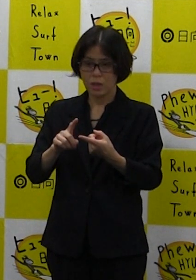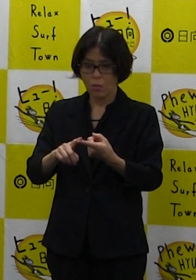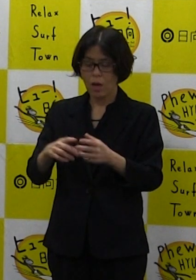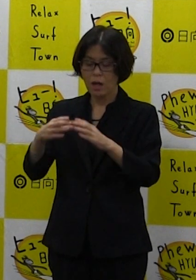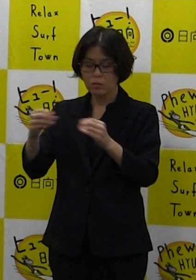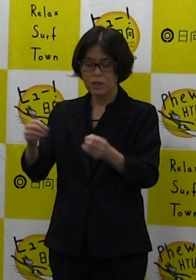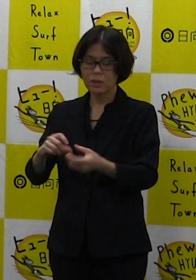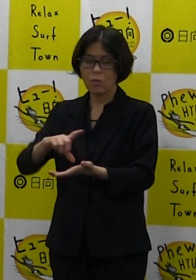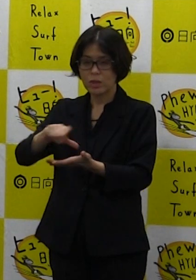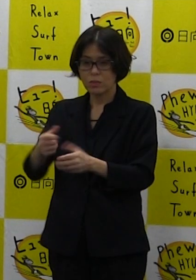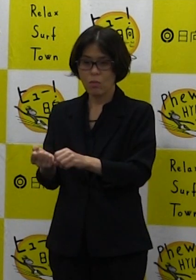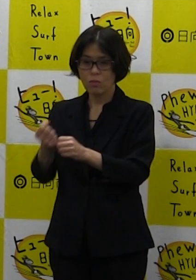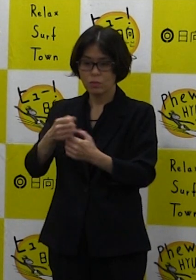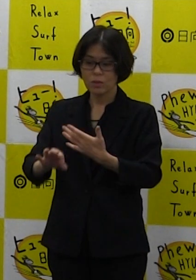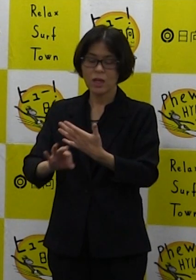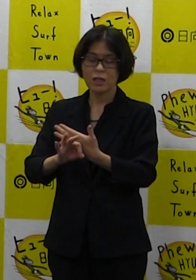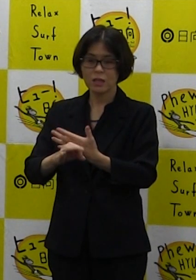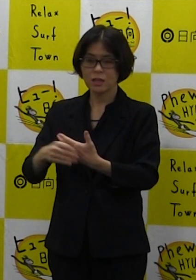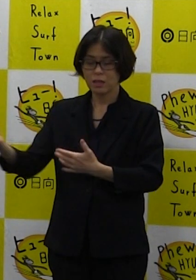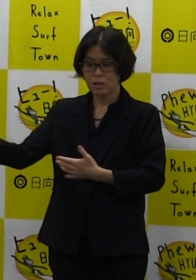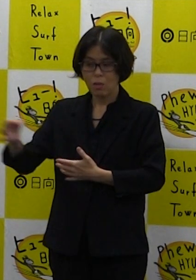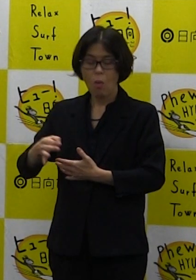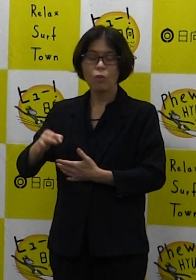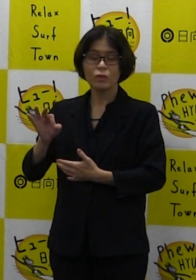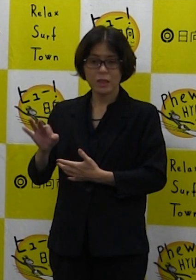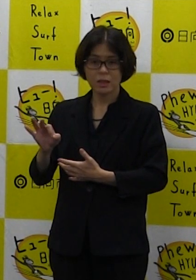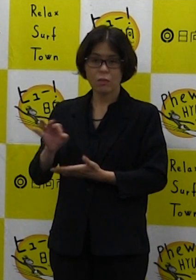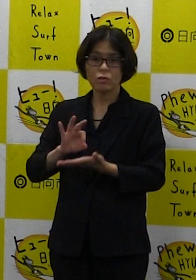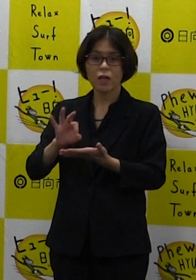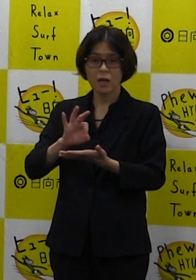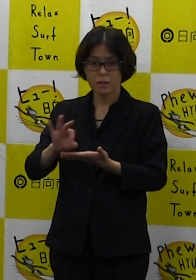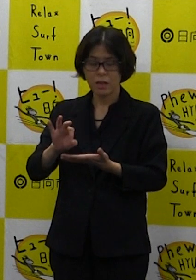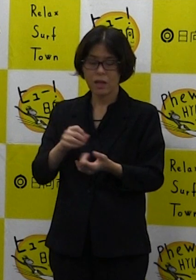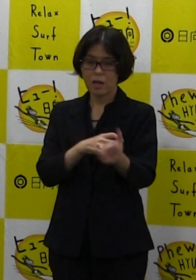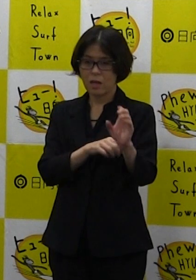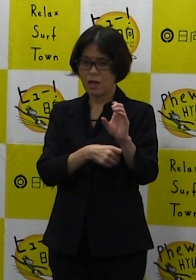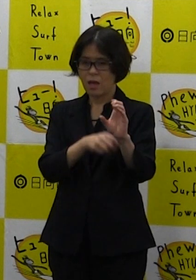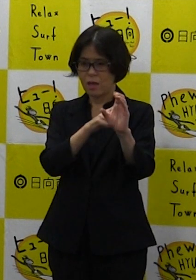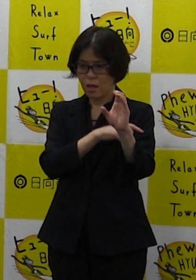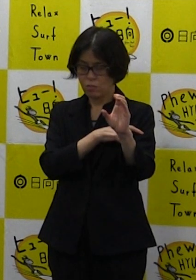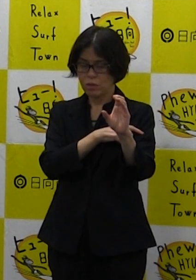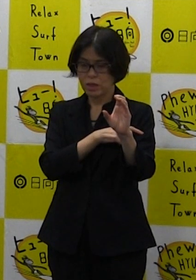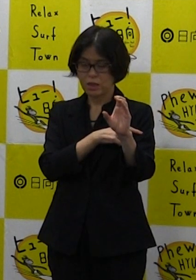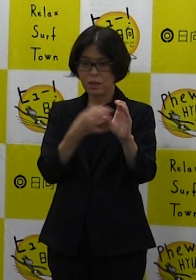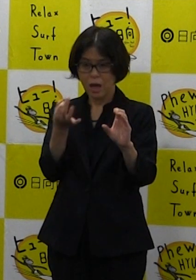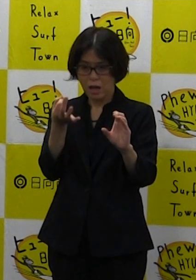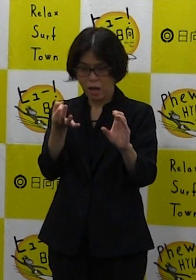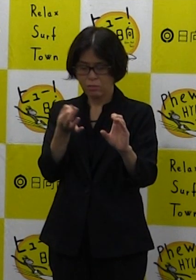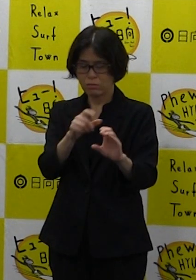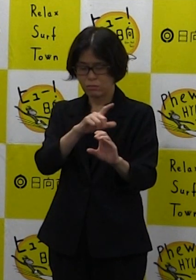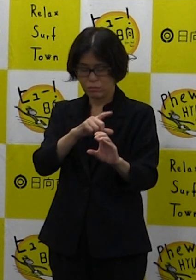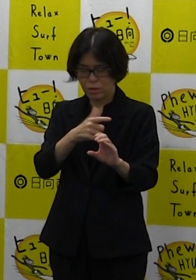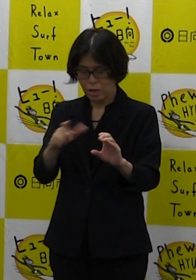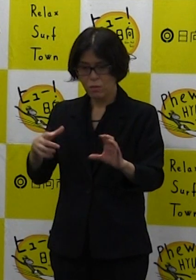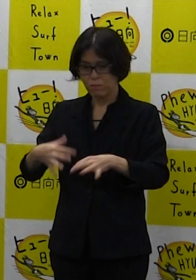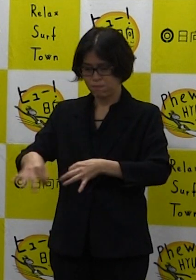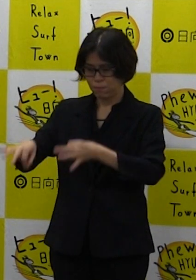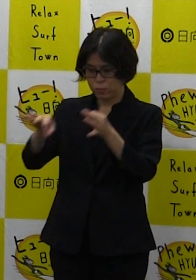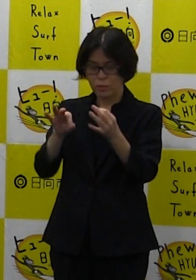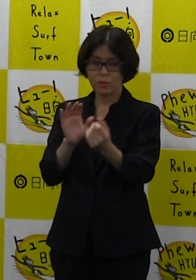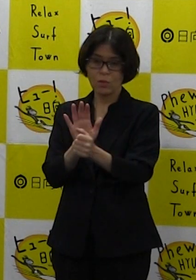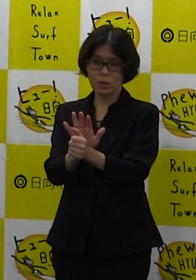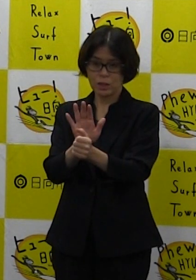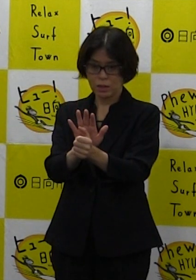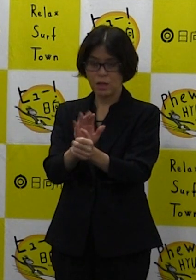の地方創生臨時交付金を活用しエネルギー価格をはじめとした物価高騰への支援策とし